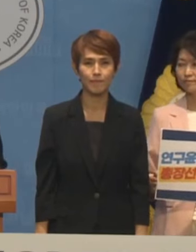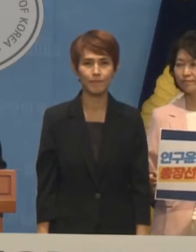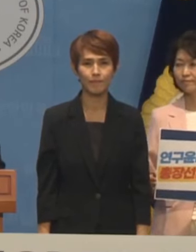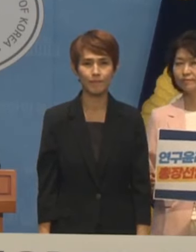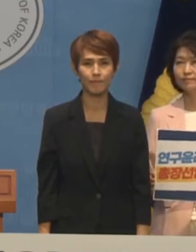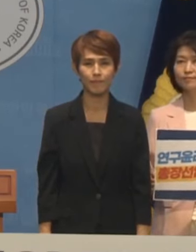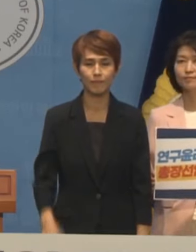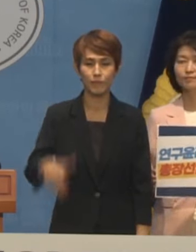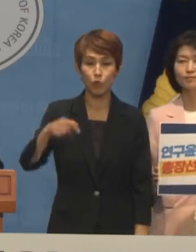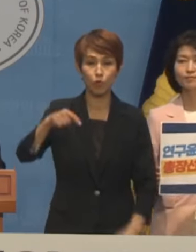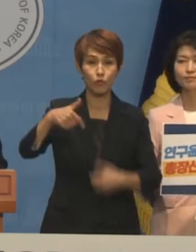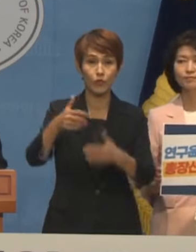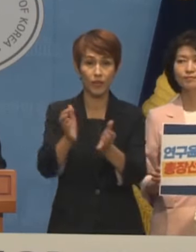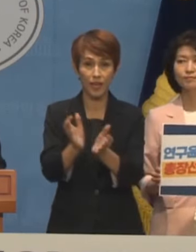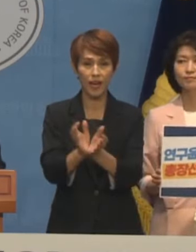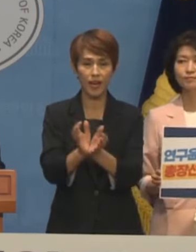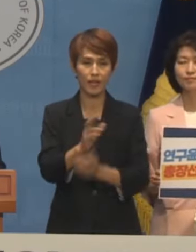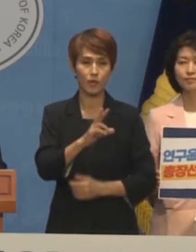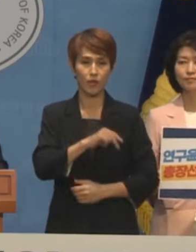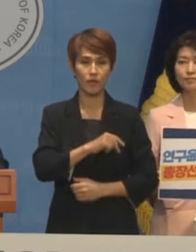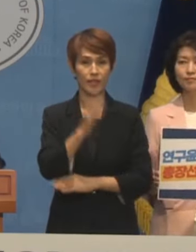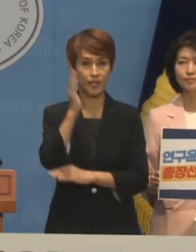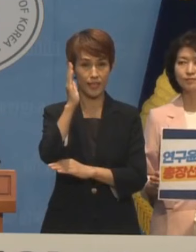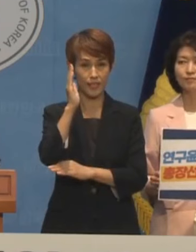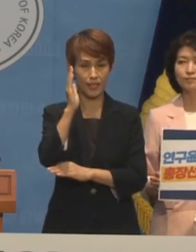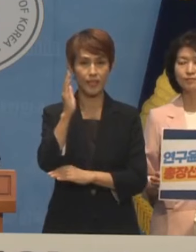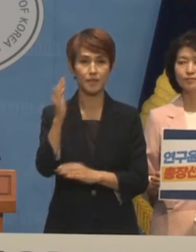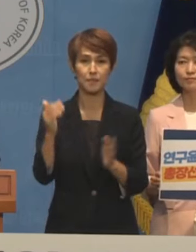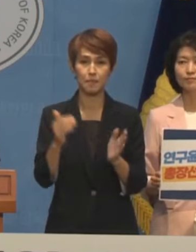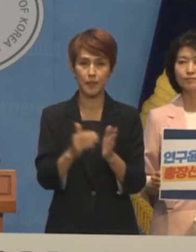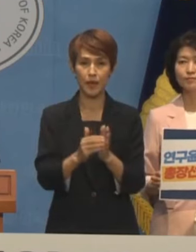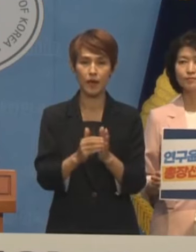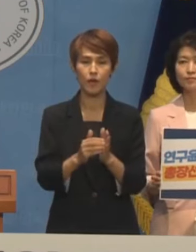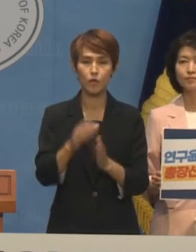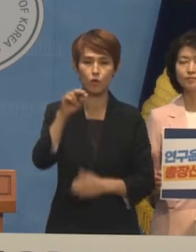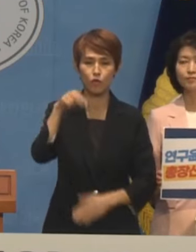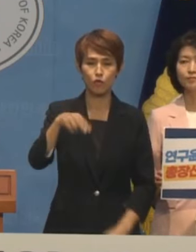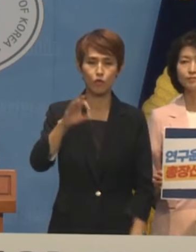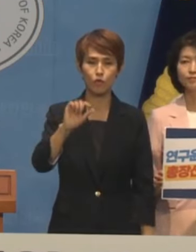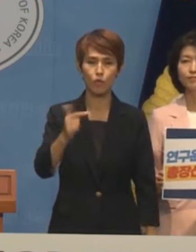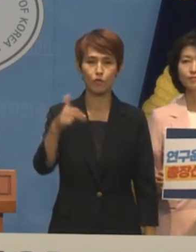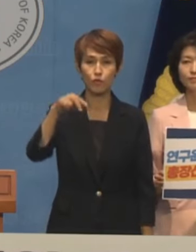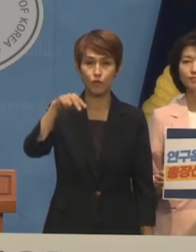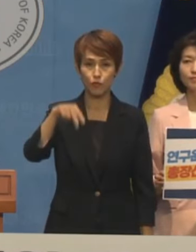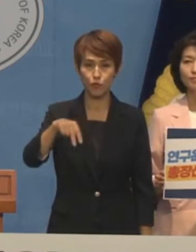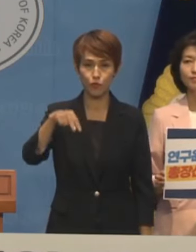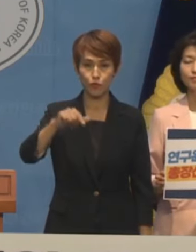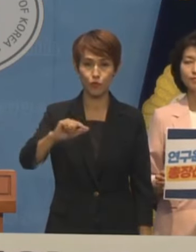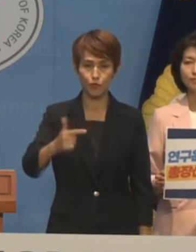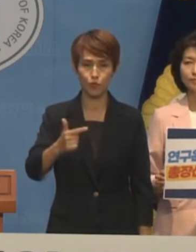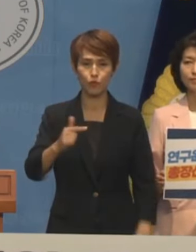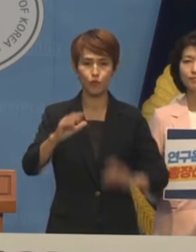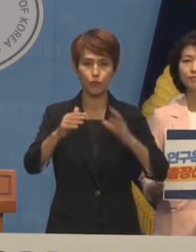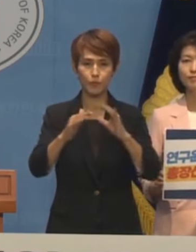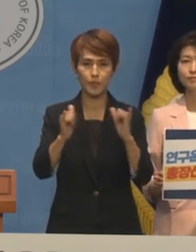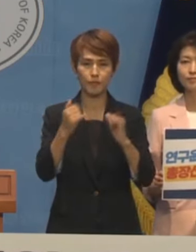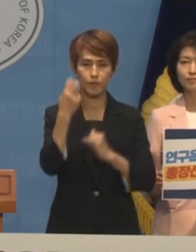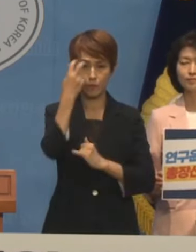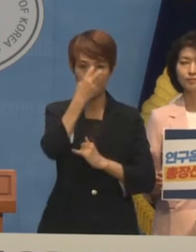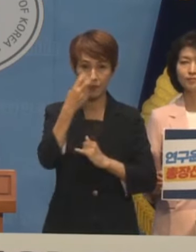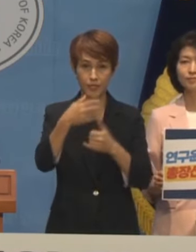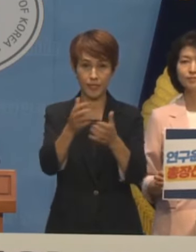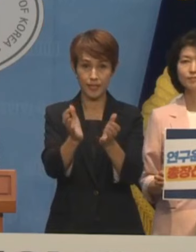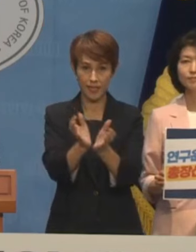네, 조국혁신당 강경숙 의원의 회견에 이어서 유원준 범학계 국민검증단 검증교수의 발언이